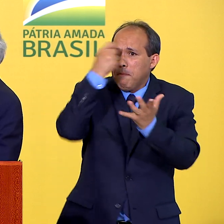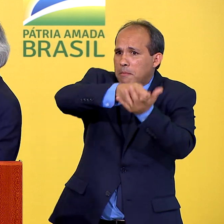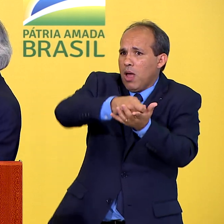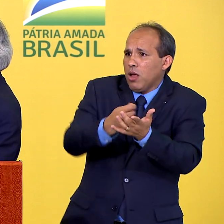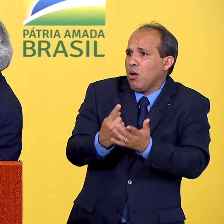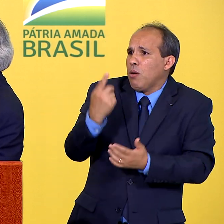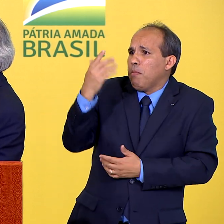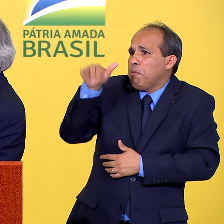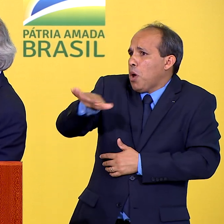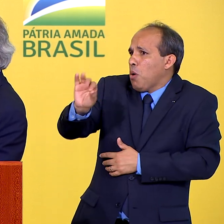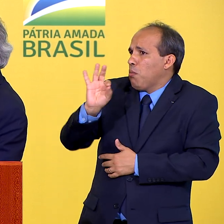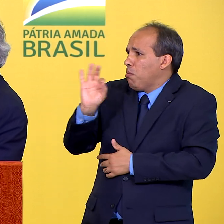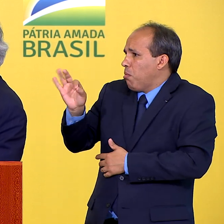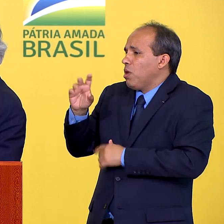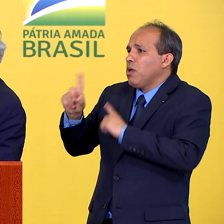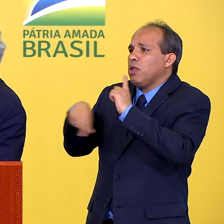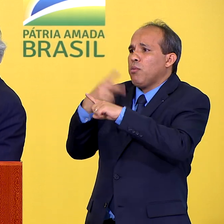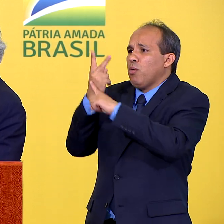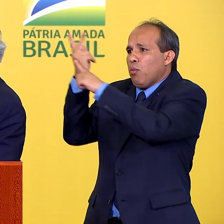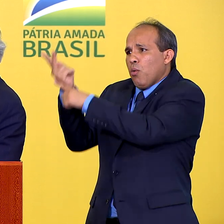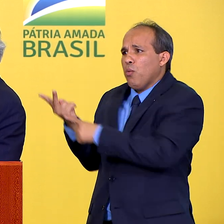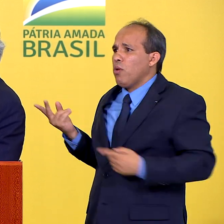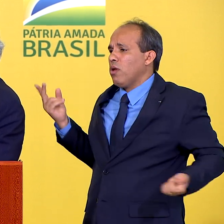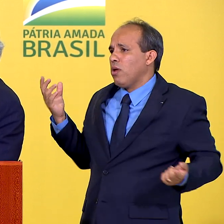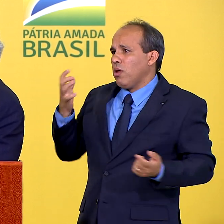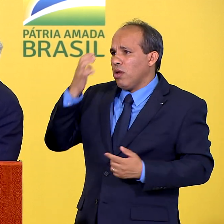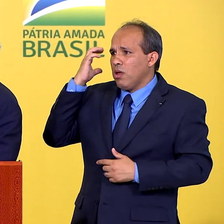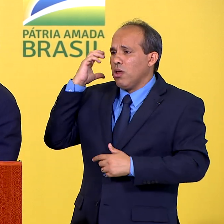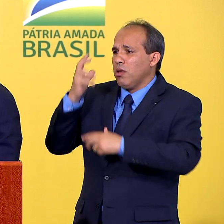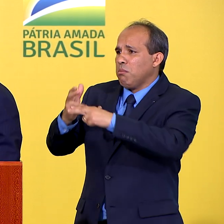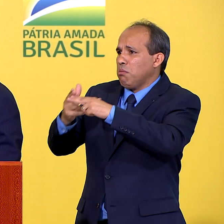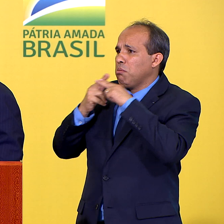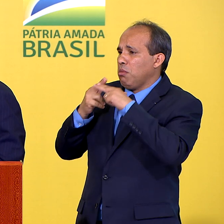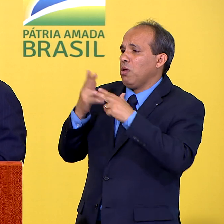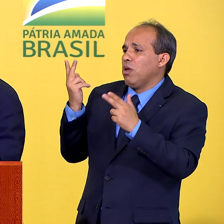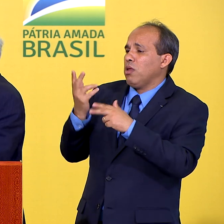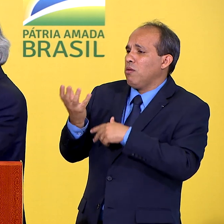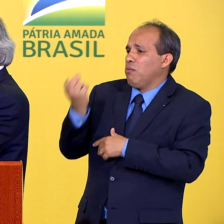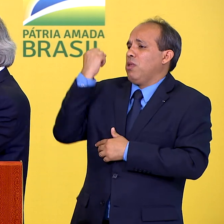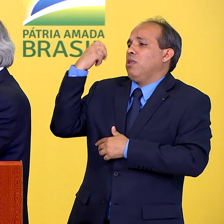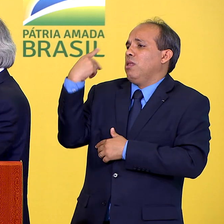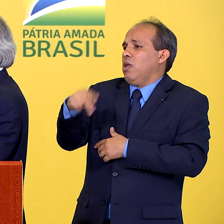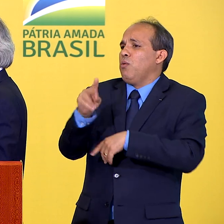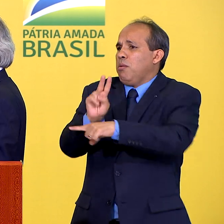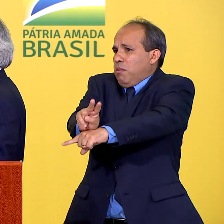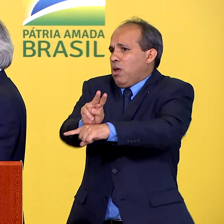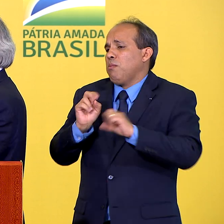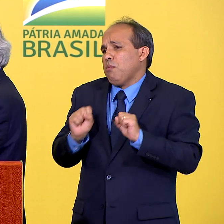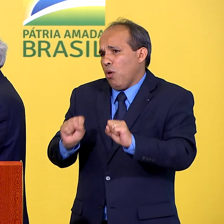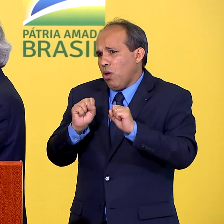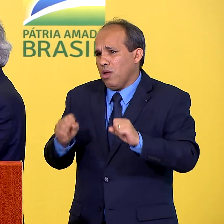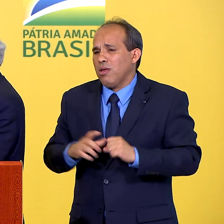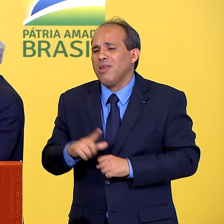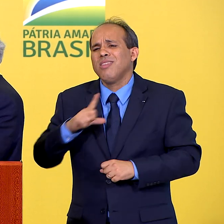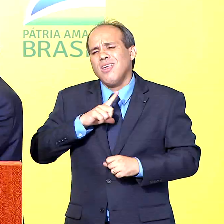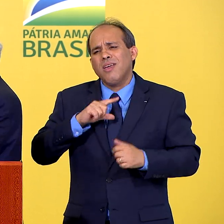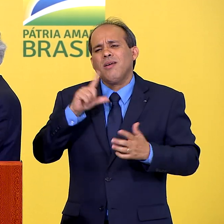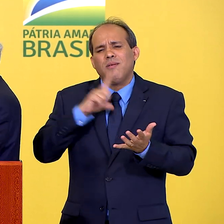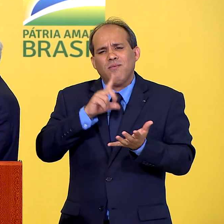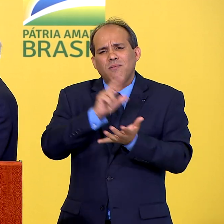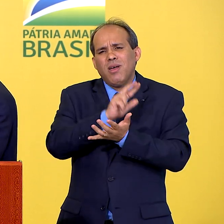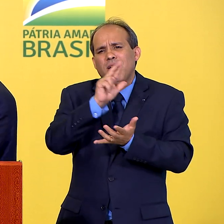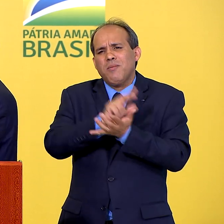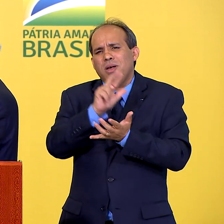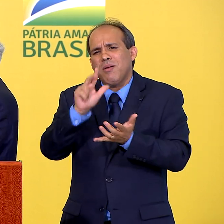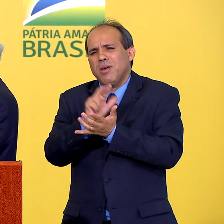banco antigo e pega o saque novo lá na Caixa. No Caixa Tem, ele vai te dar o empréstimo. Então, nós estamos o tempo inteiro fazendo medidas em ondas,